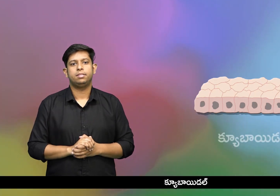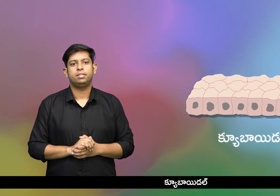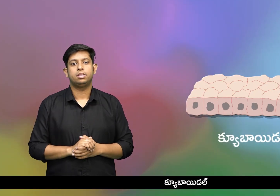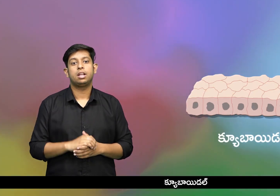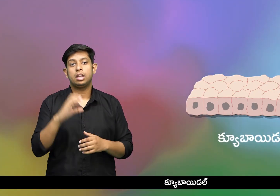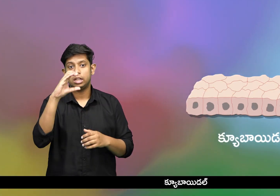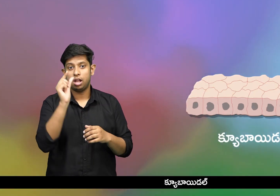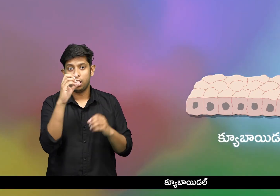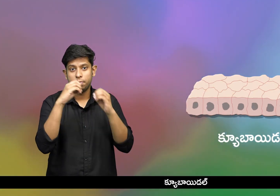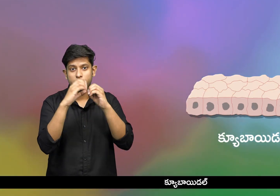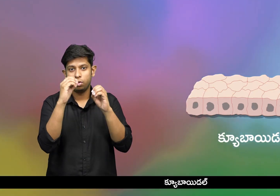క్యూబాయిడల్,